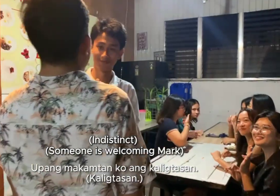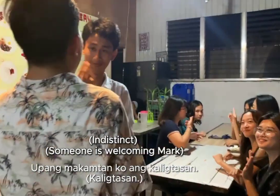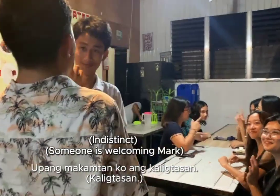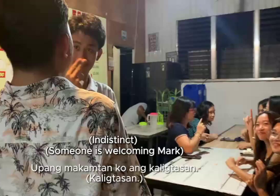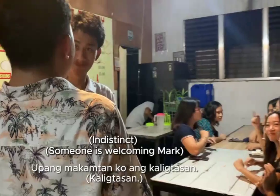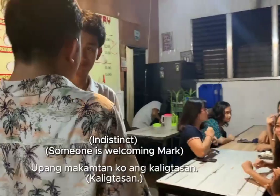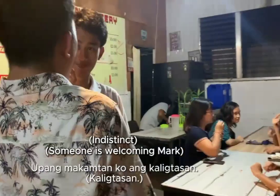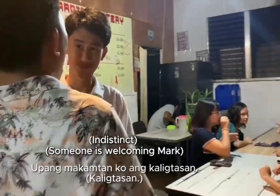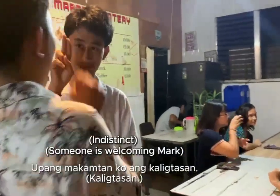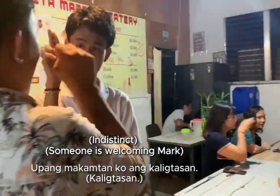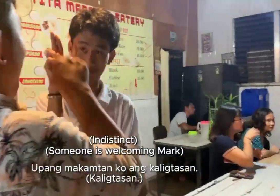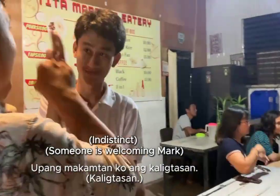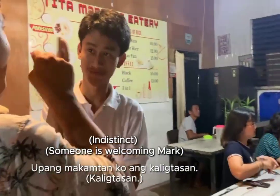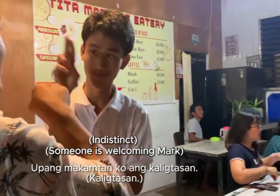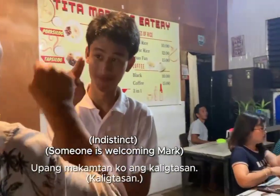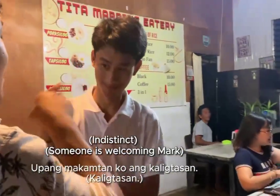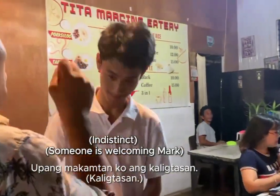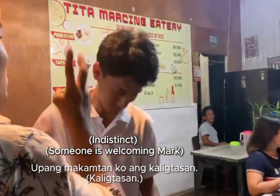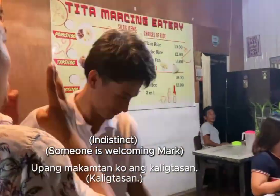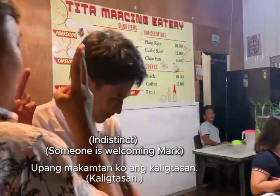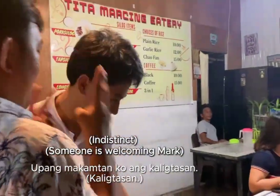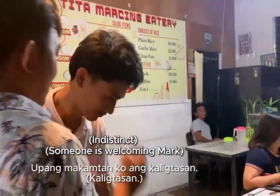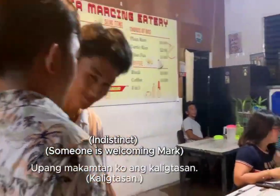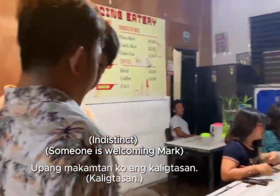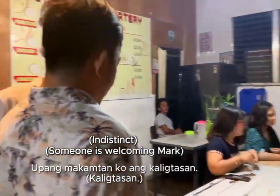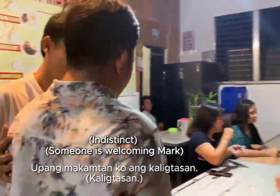upang makamtan ko ang